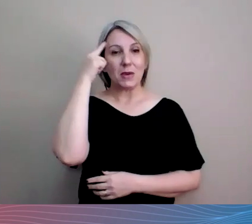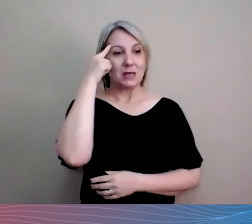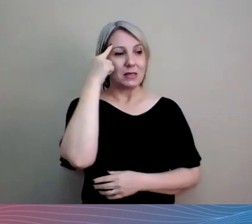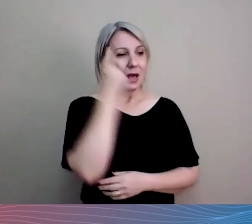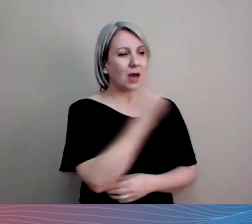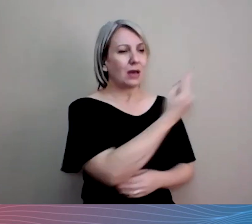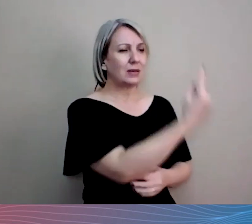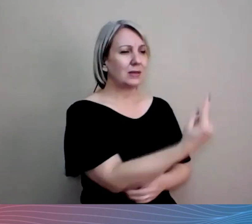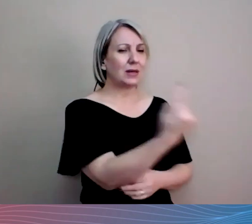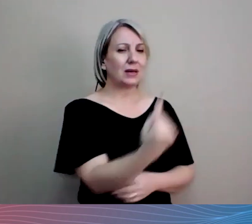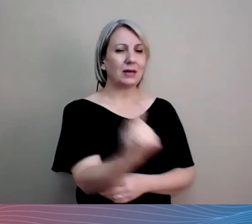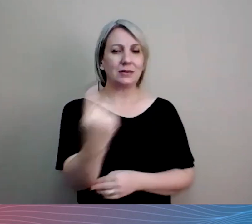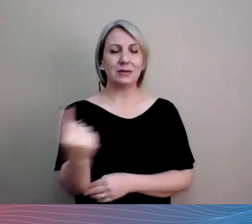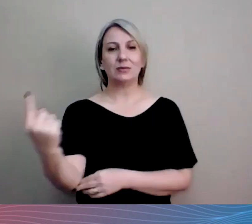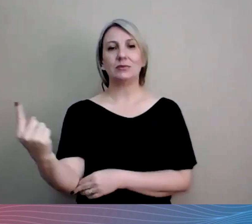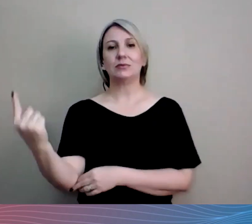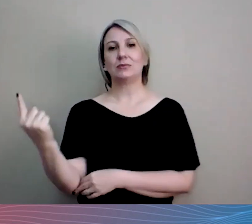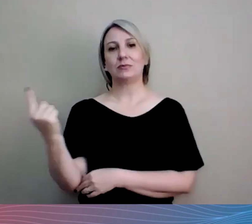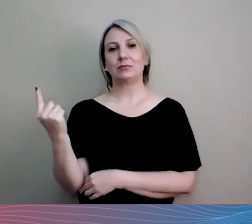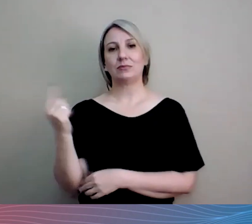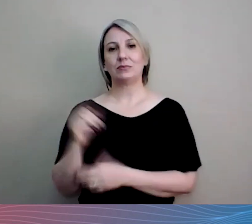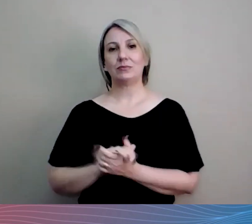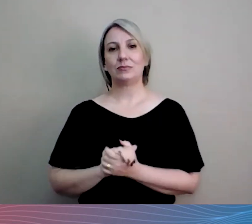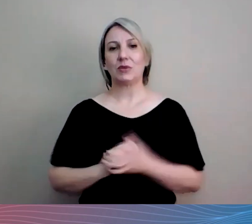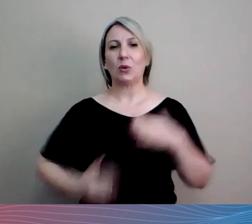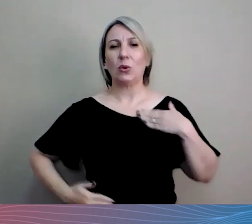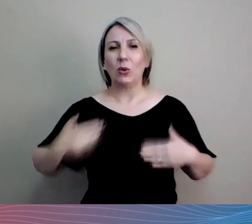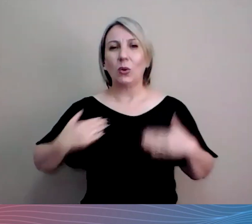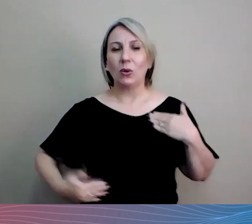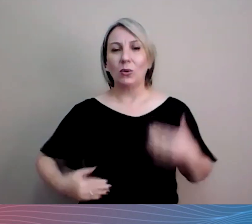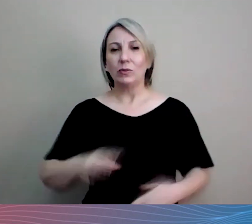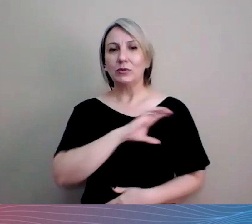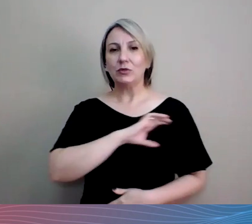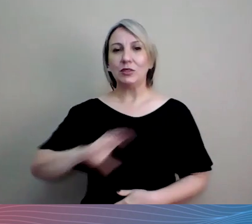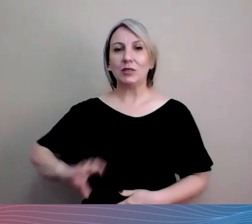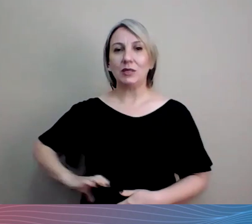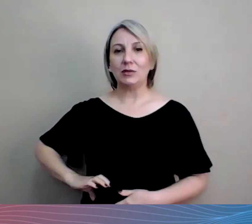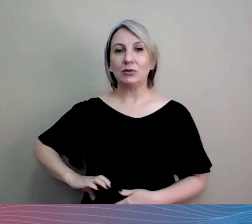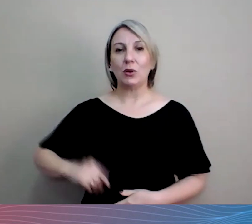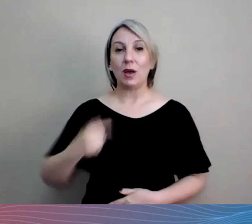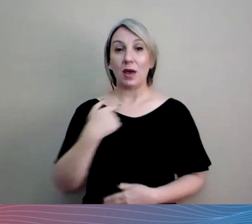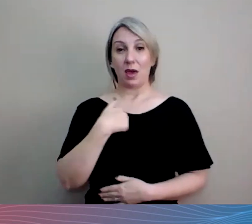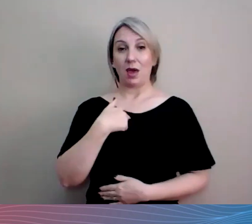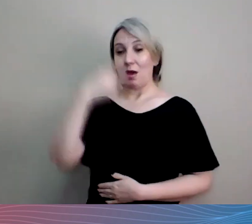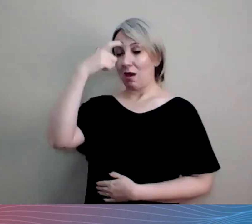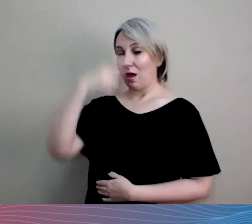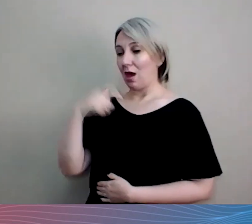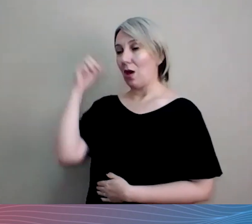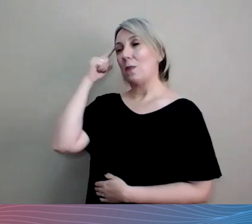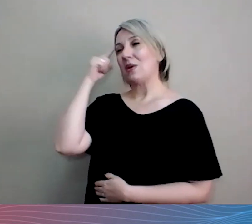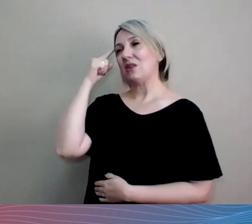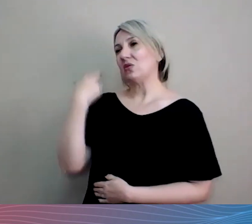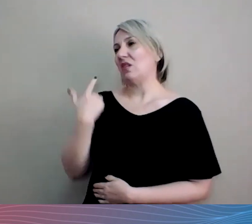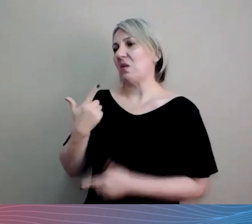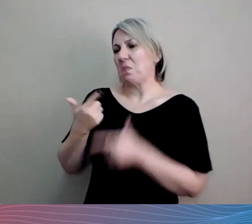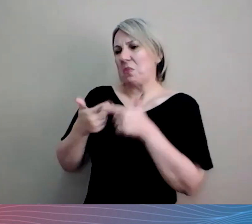nunca, assim, no corpo de Cristo, não diga nunca, não, esse não é o meu problema, eu tenho muitos problemas para resolver, né? Isso é